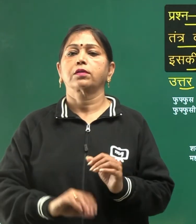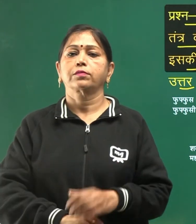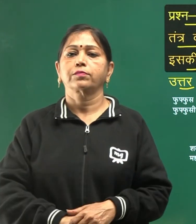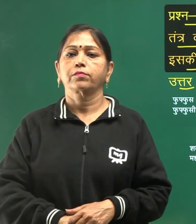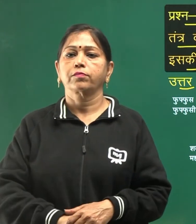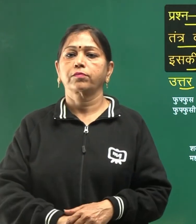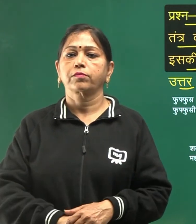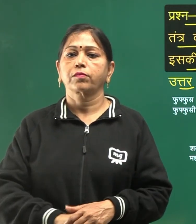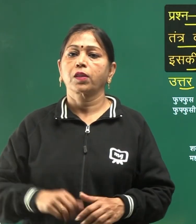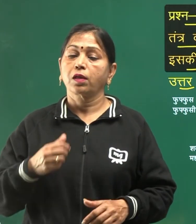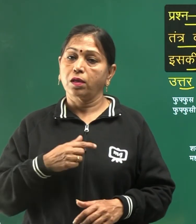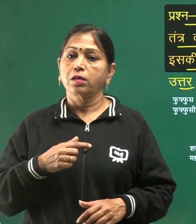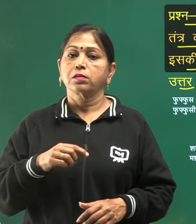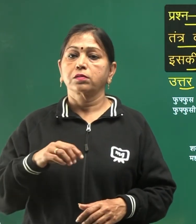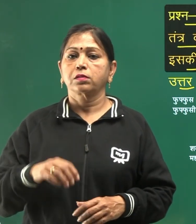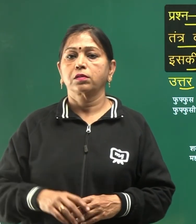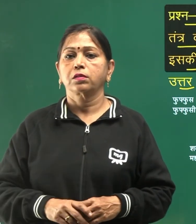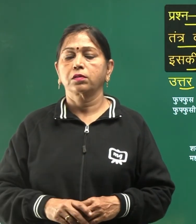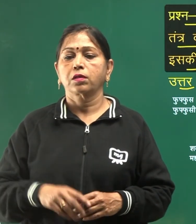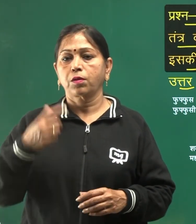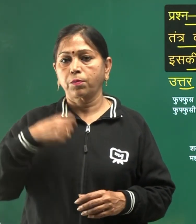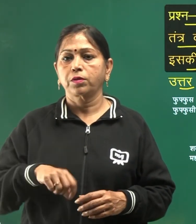इस प्रकार मानव शरीर में